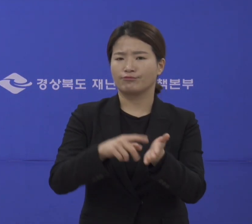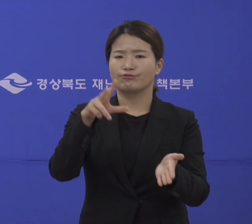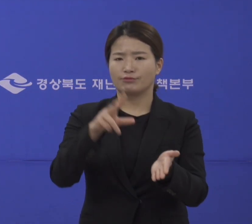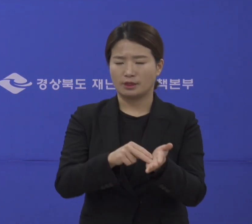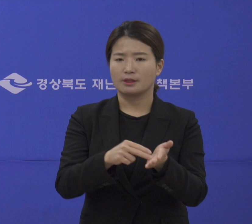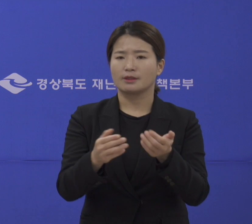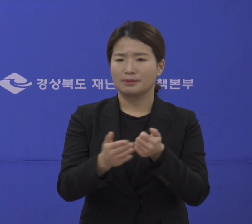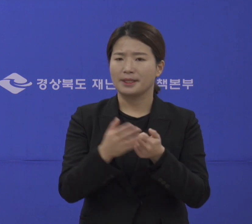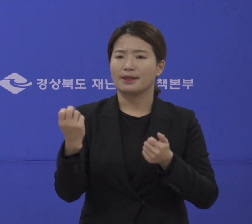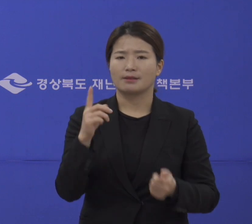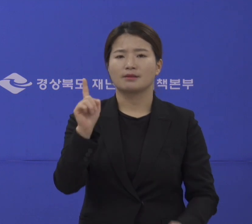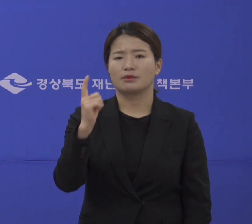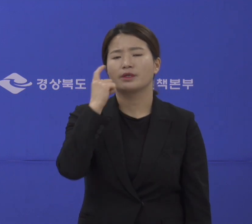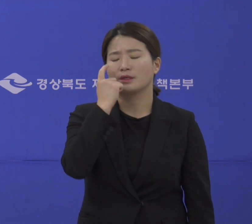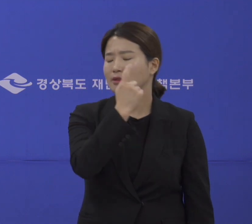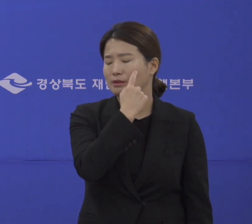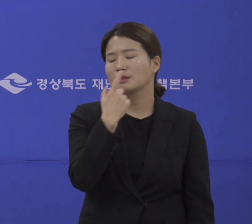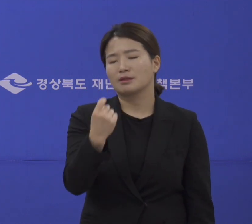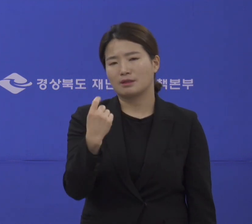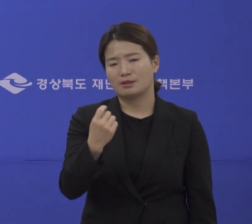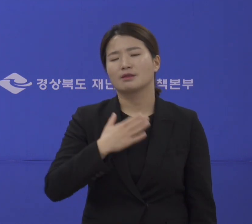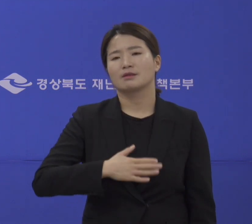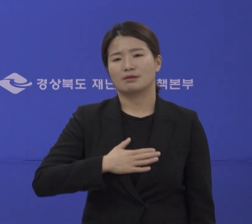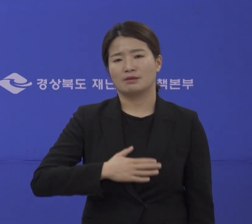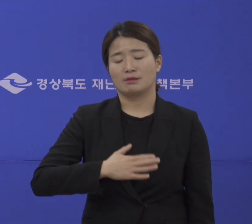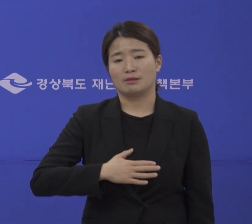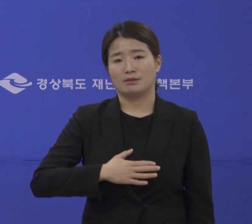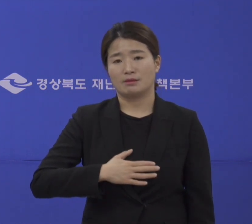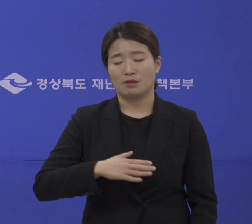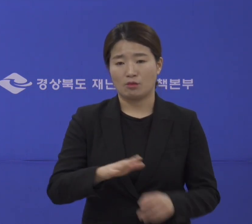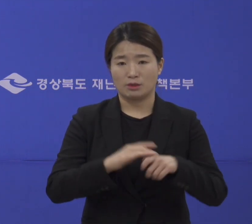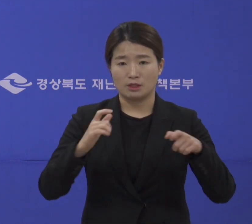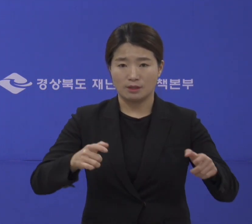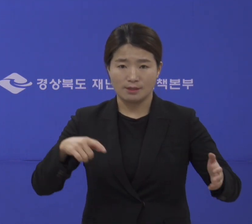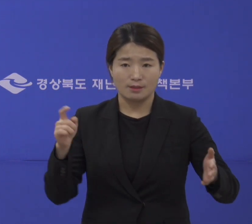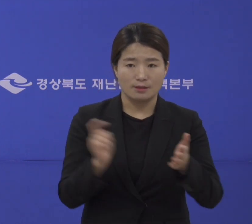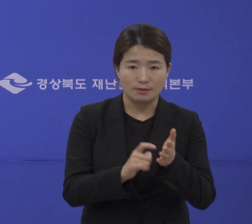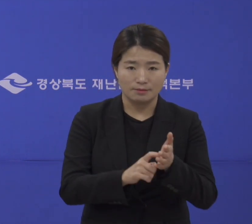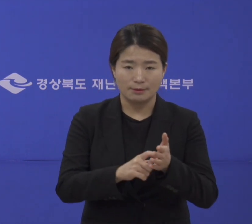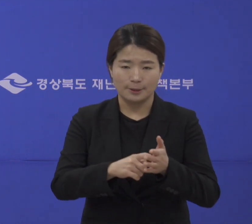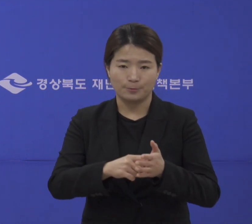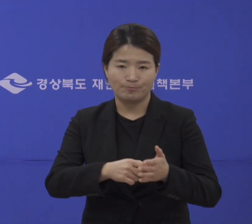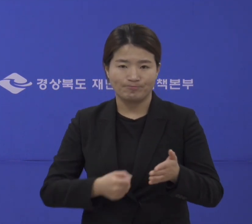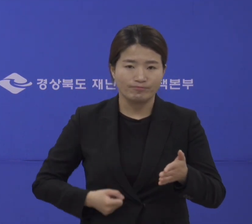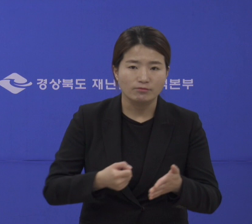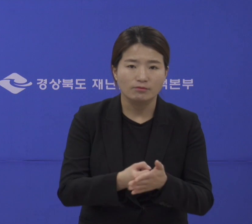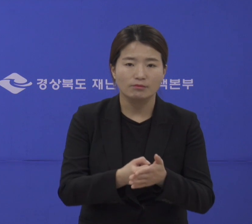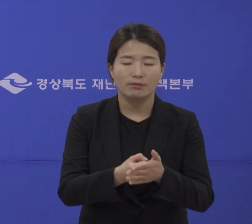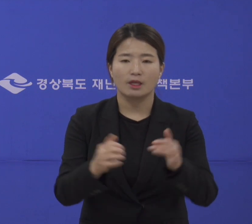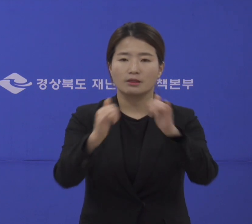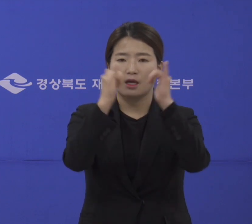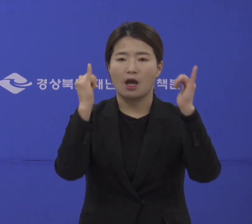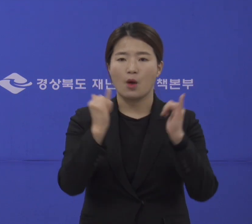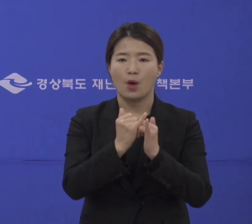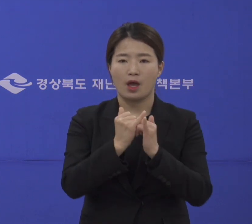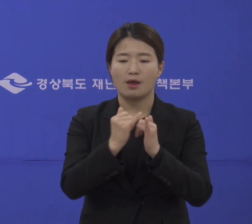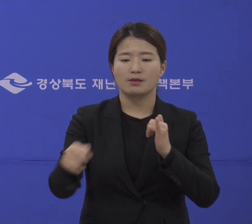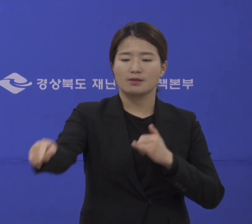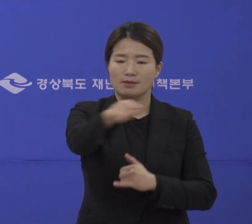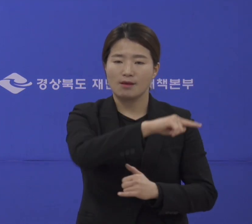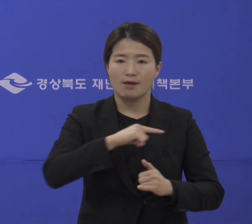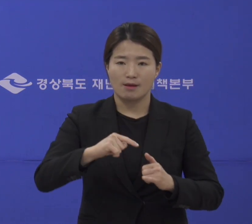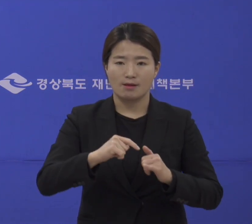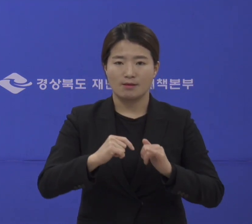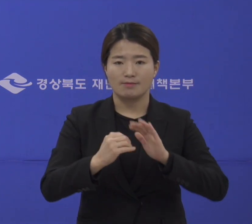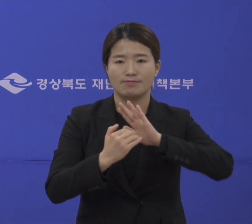한번 확인하게 되었습니다. 경상북도 긴급하고 과감하게 사회복지시설 예방지 코트 격리를 실시하고